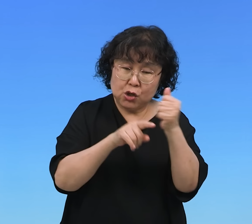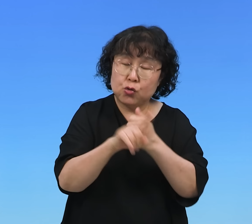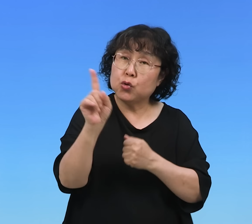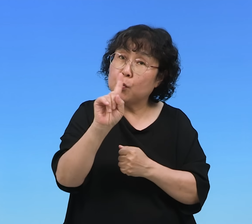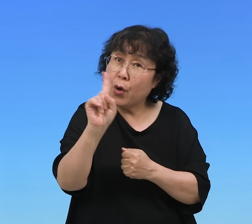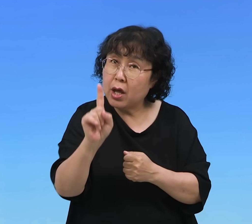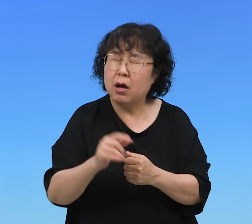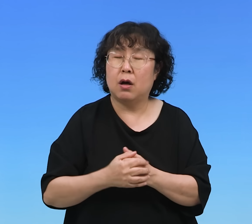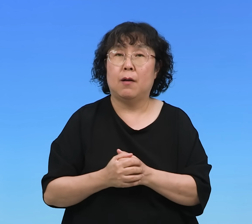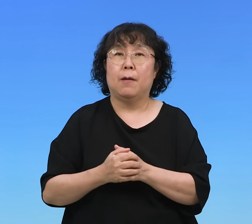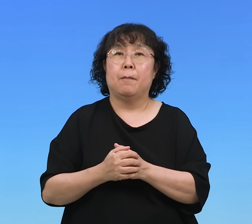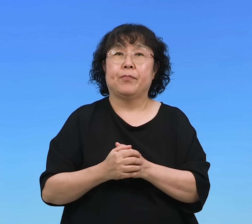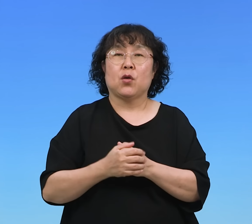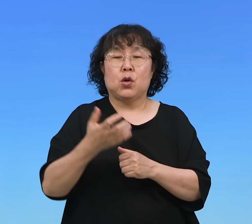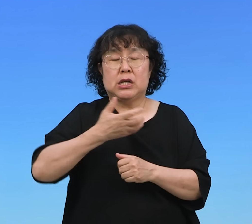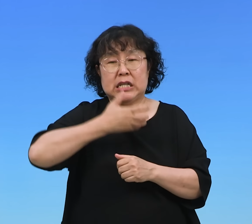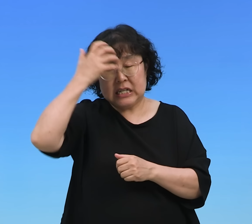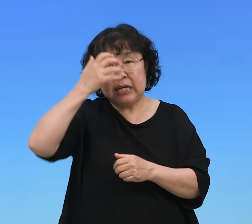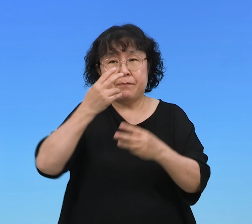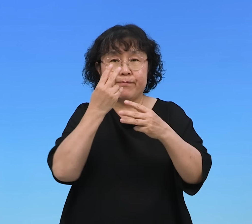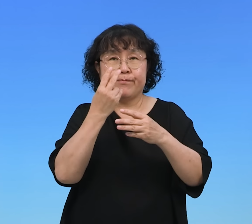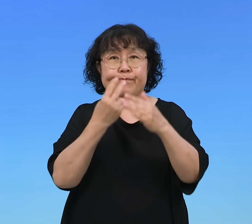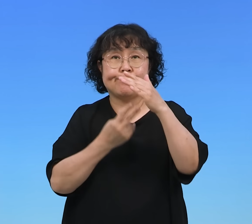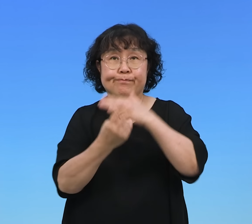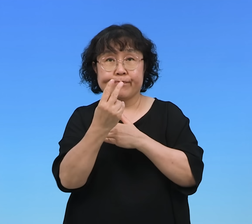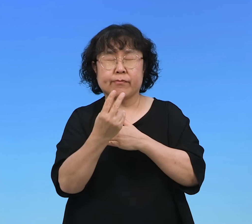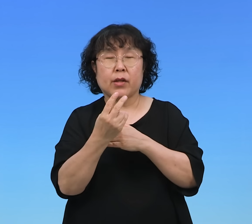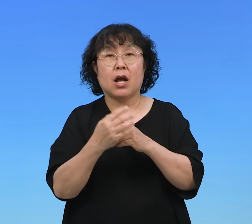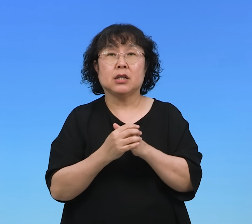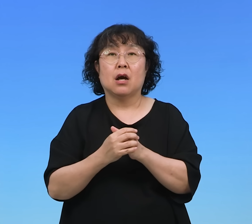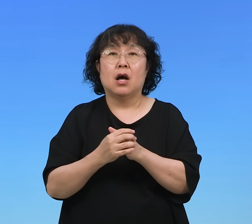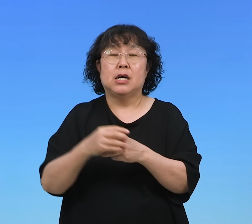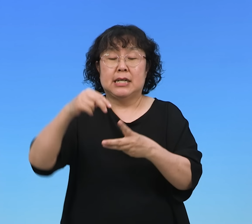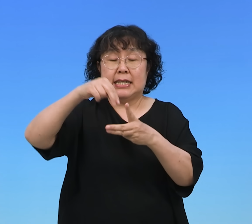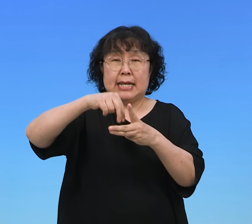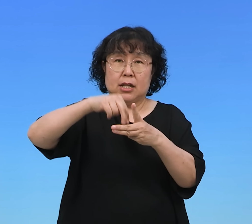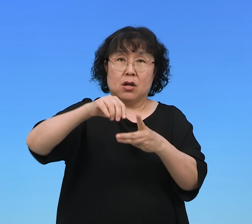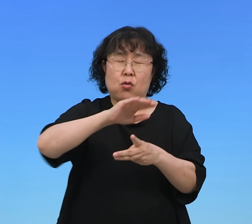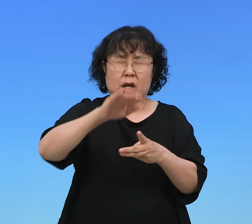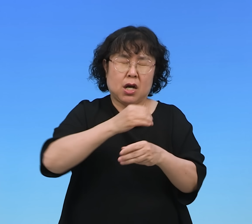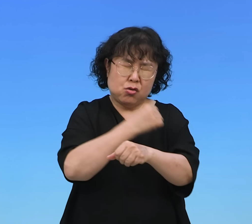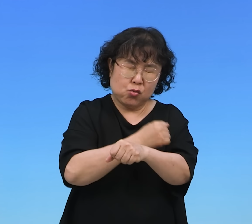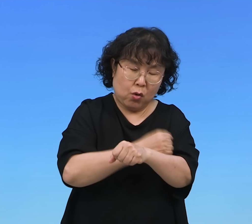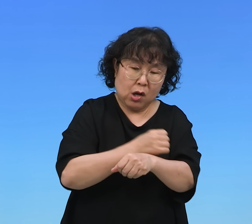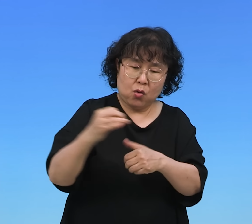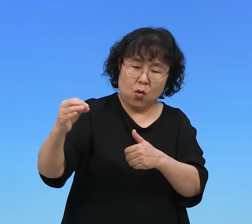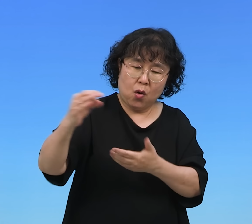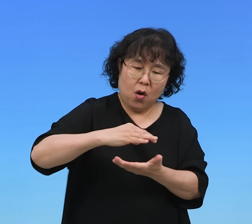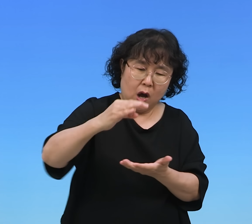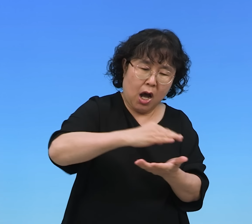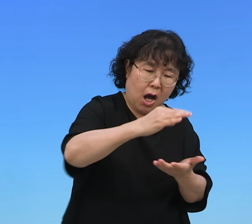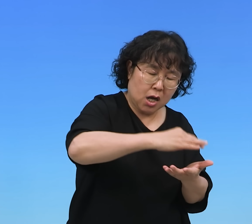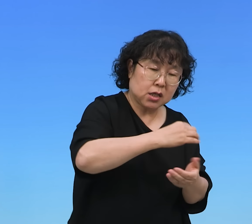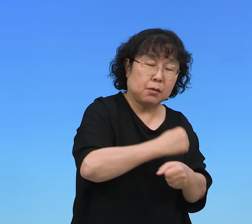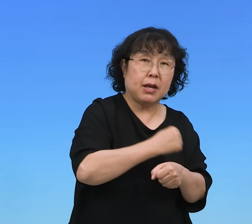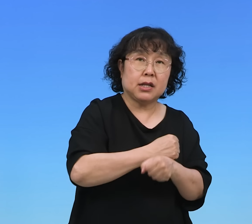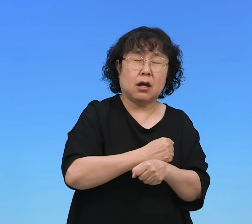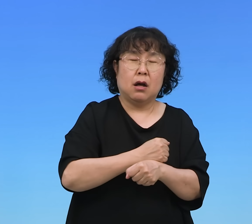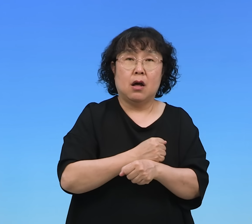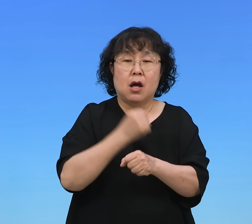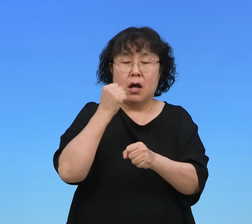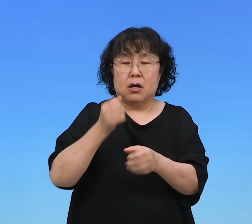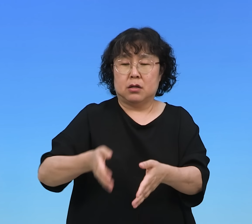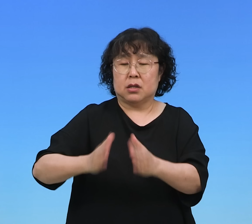합니까? 여러분 드림센터 저거 우리가 참 수고하고 땀 흘려 드린